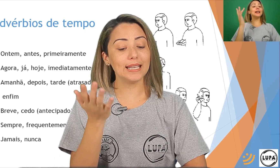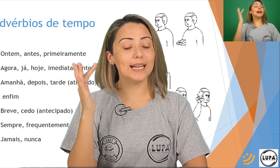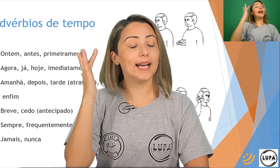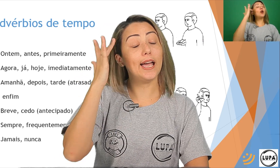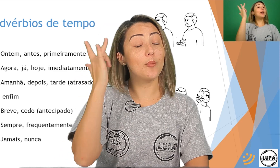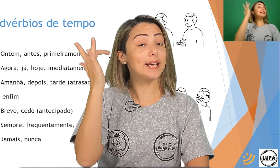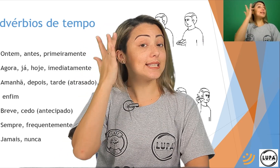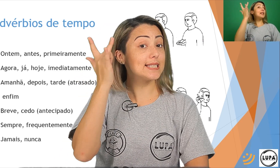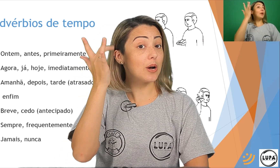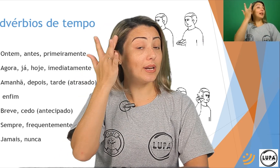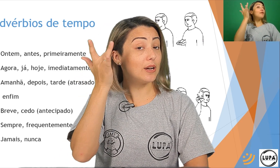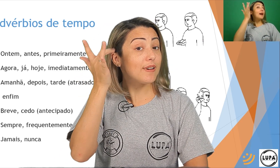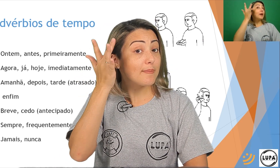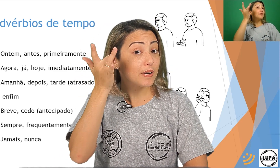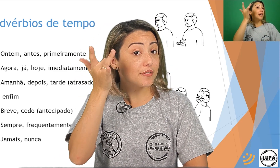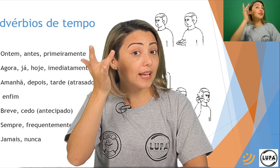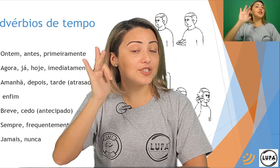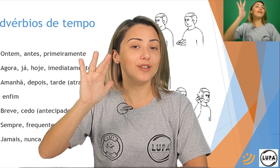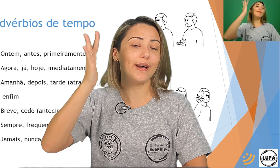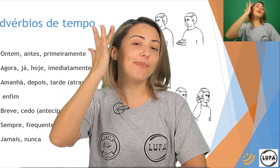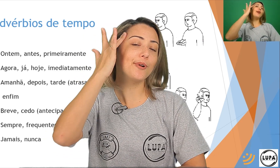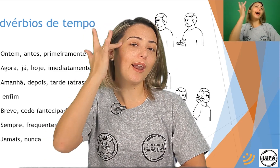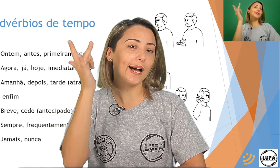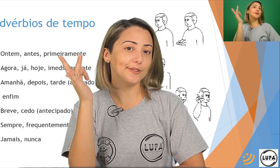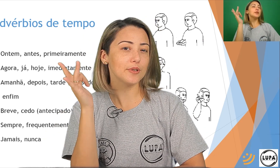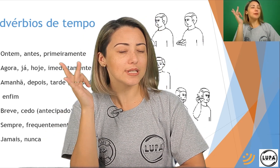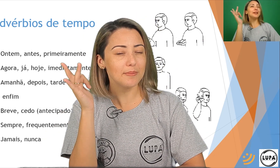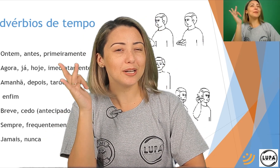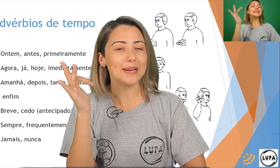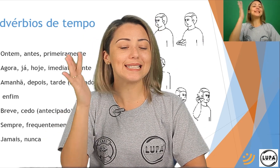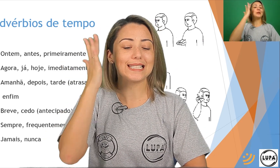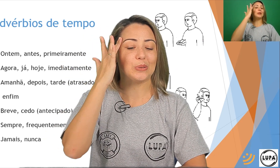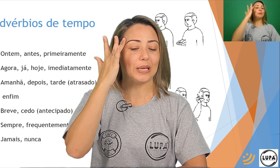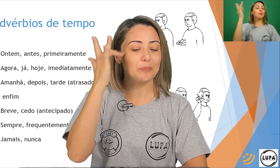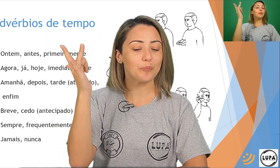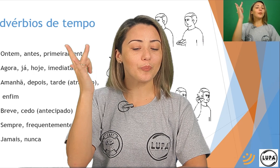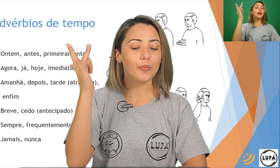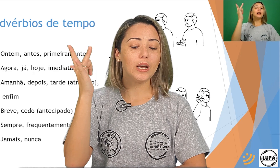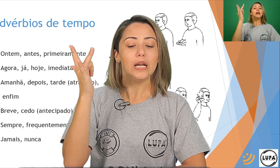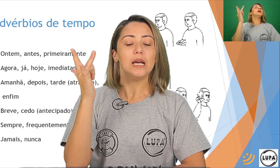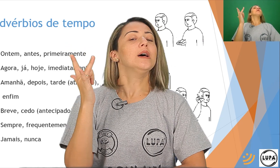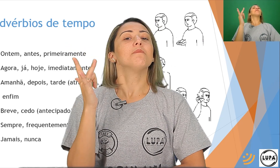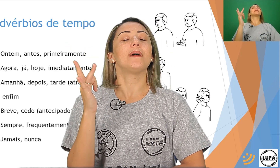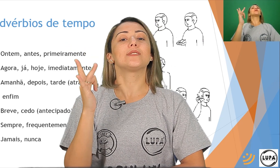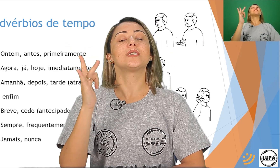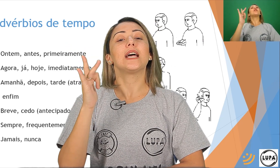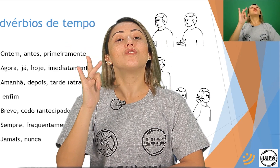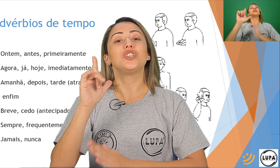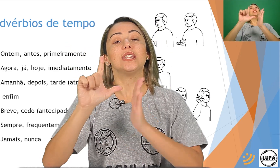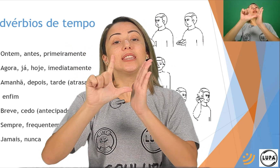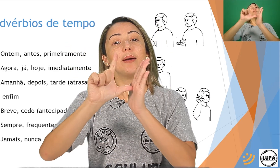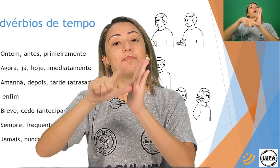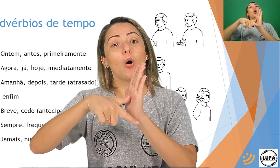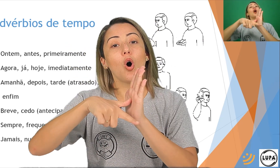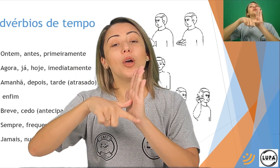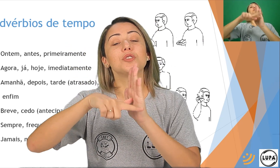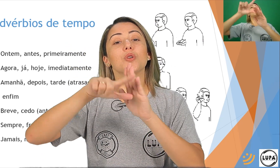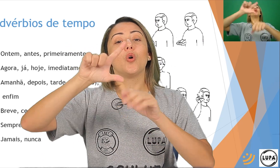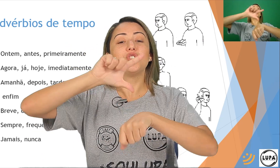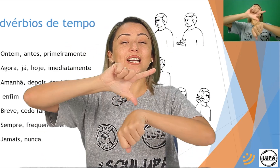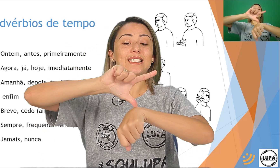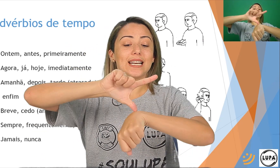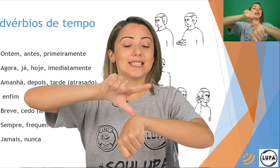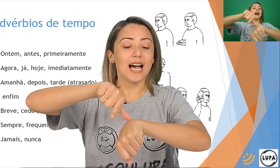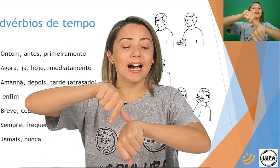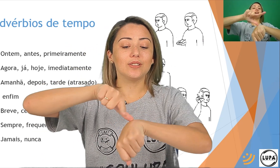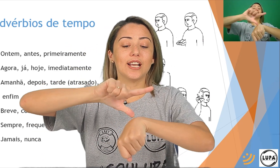de amanhã é uma exceção, ele não vai para frente, ele vai para o lado. Sempre tem uma exceção, né? Mas o sinal de depois